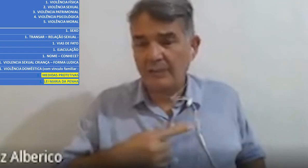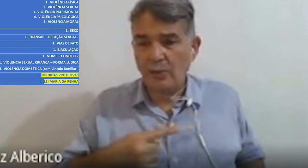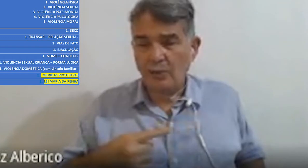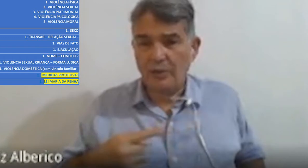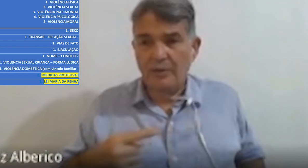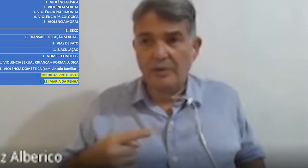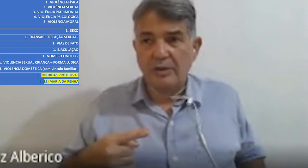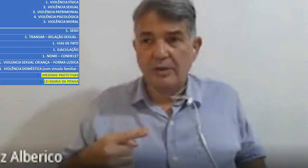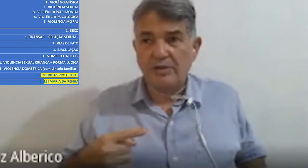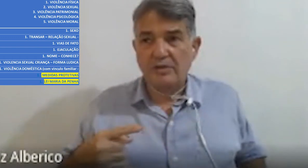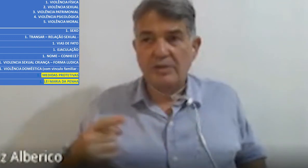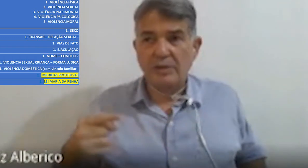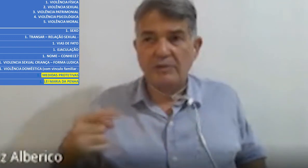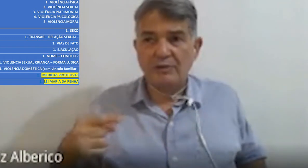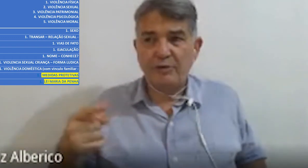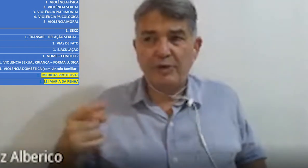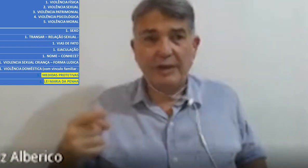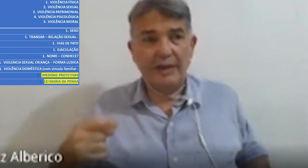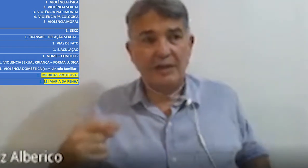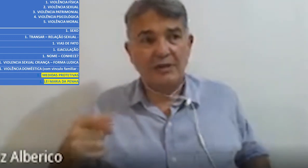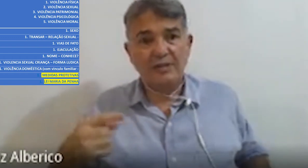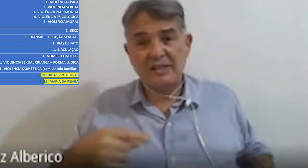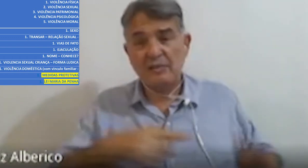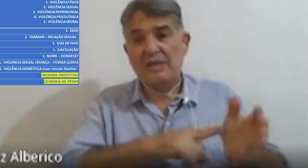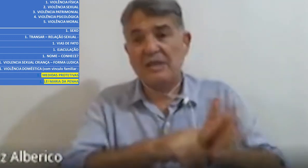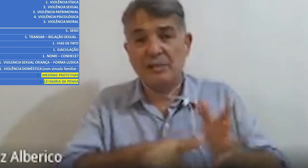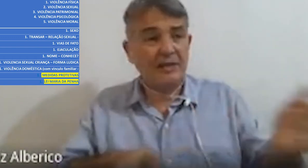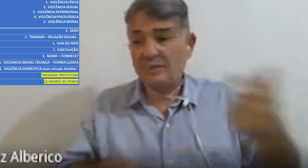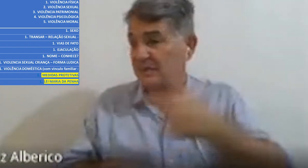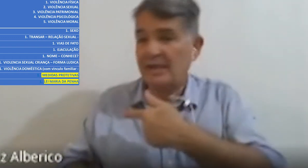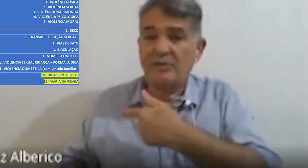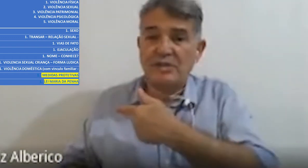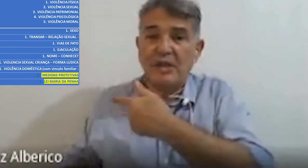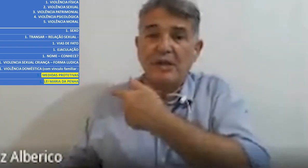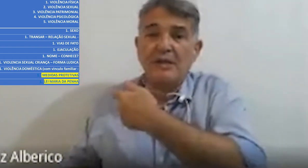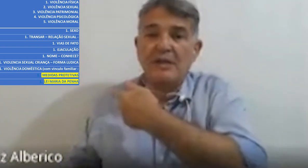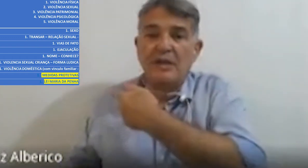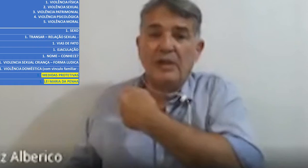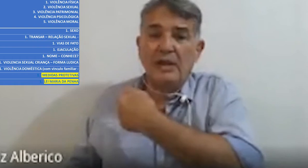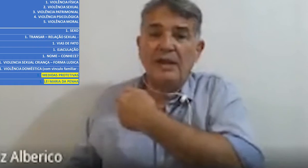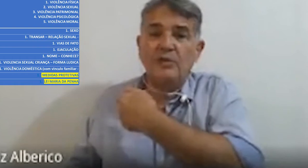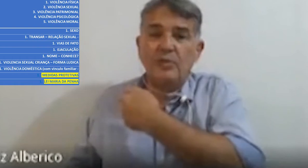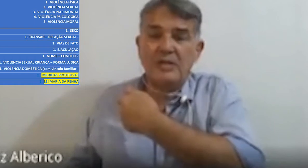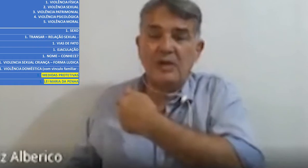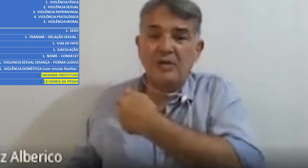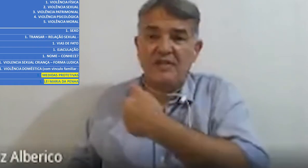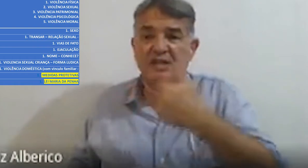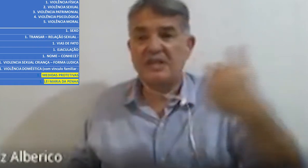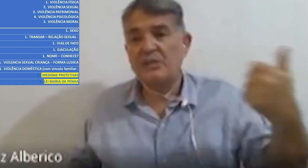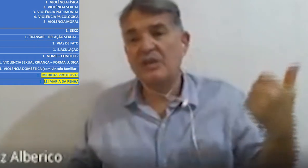pouco, se você for falar que vai fazer o exame, ela vai pensar que é você, que é o delegado ou o policial que vai fazer o exame, não